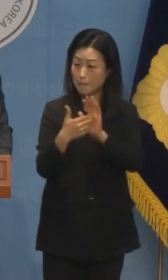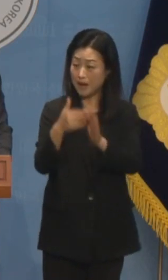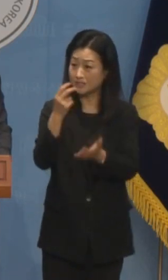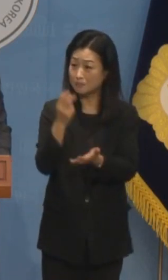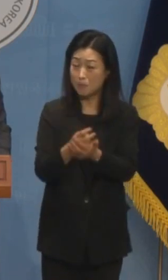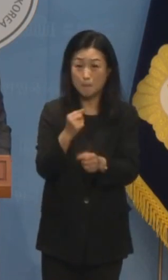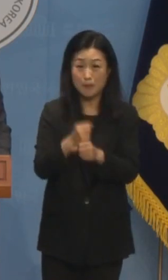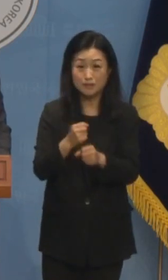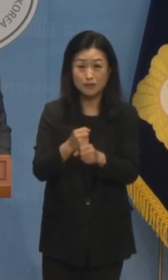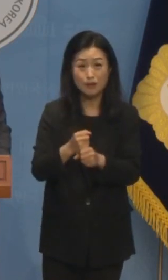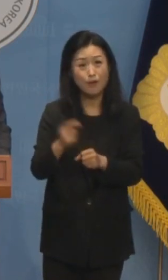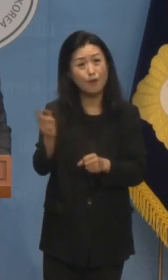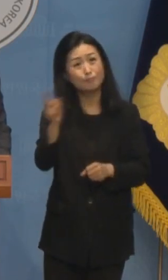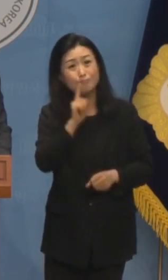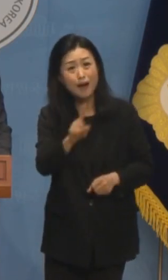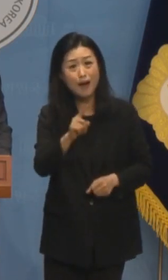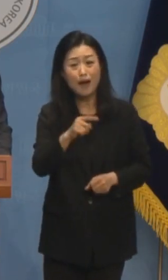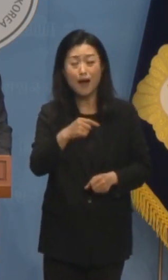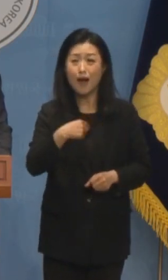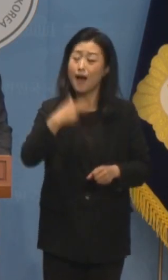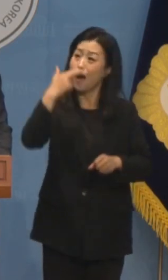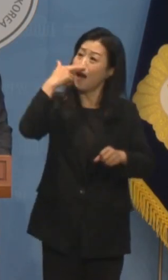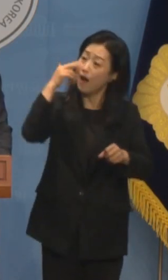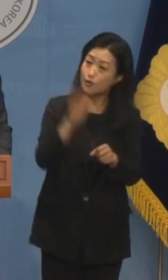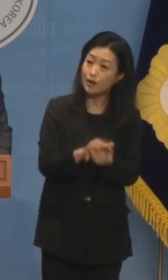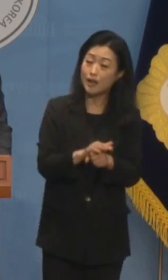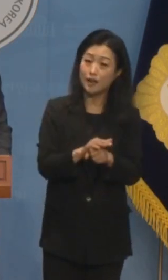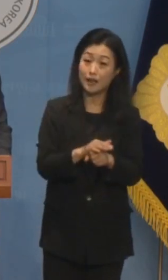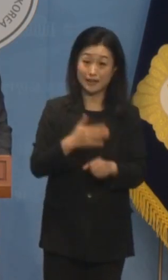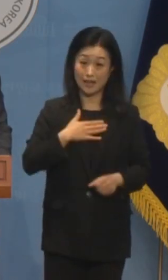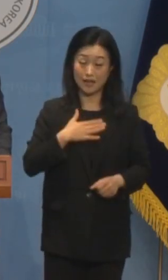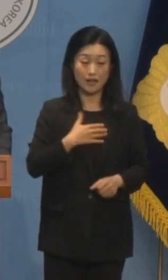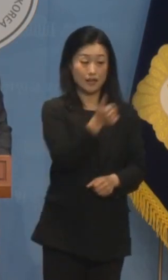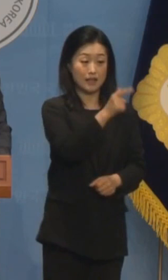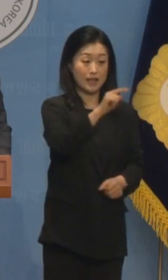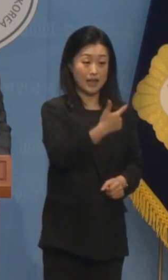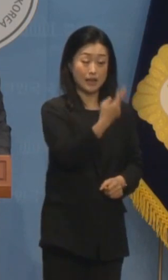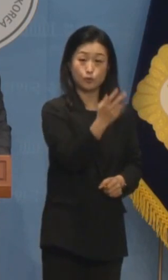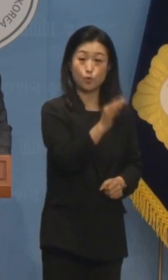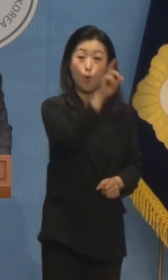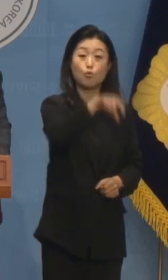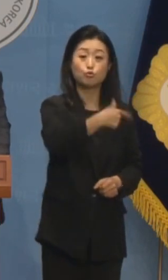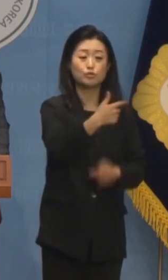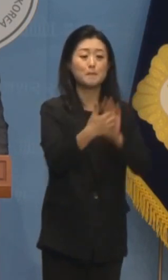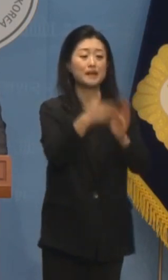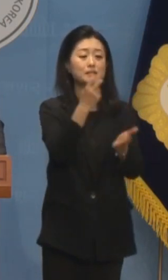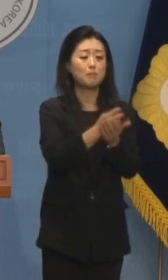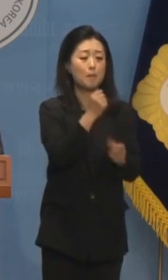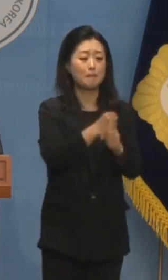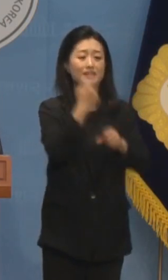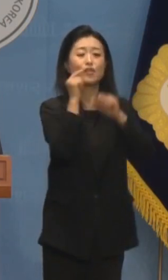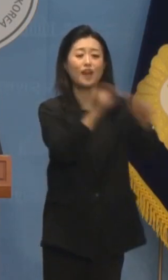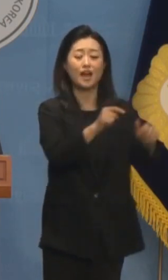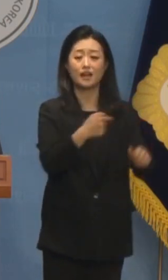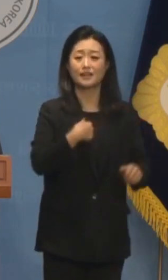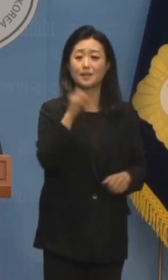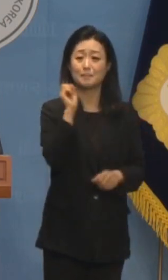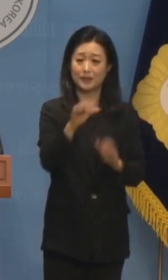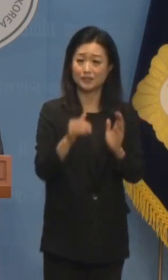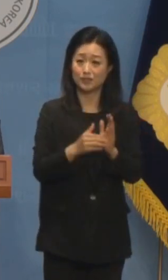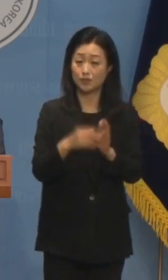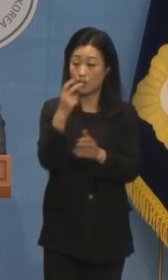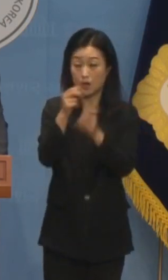헛웃음이 나올 수밖에 없습니다. 제가 한동훈 방지법이나 만들라고 얘기했습니다. 검사